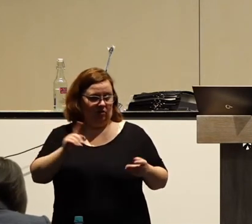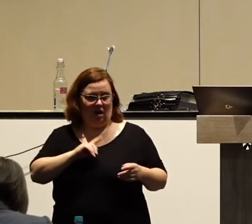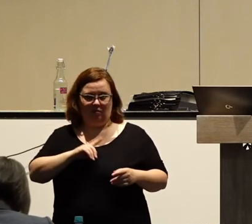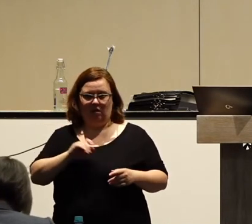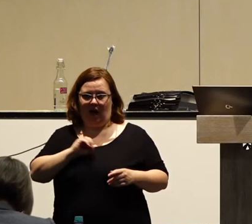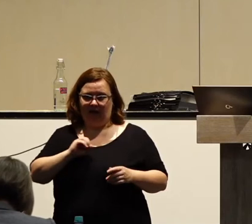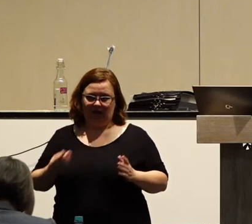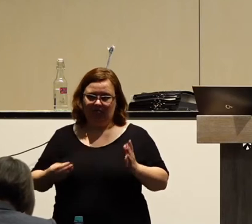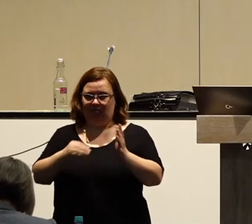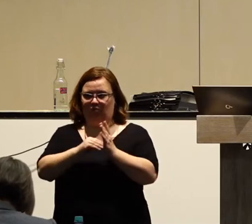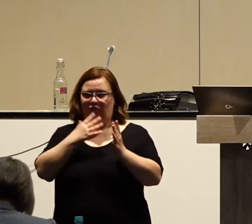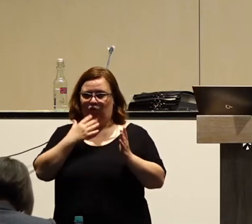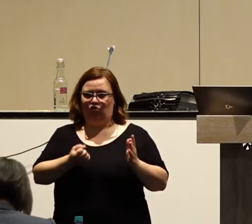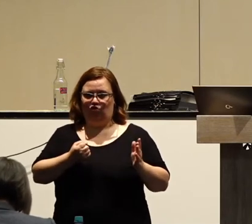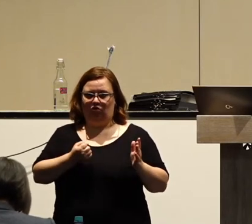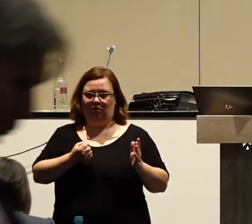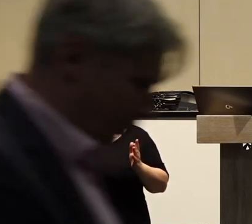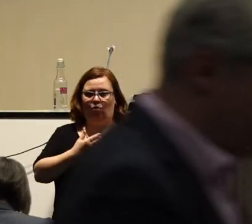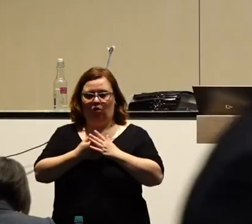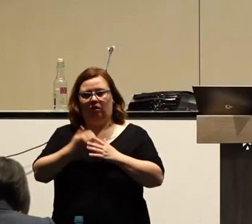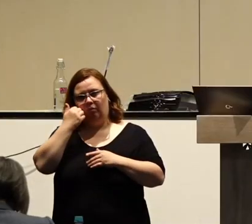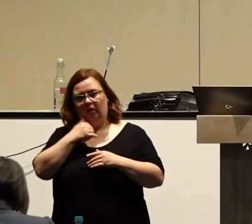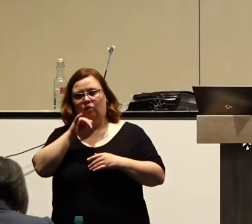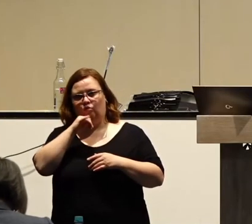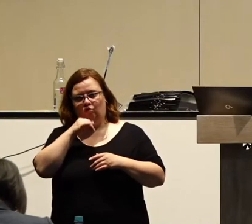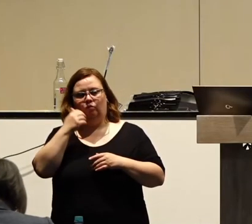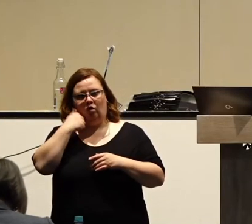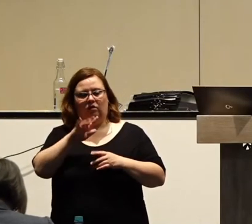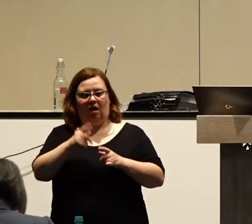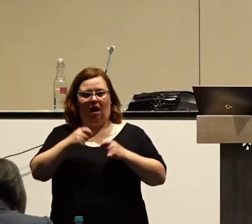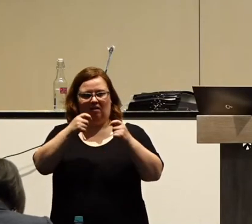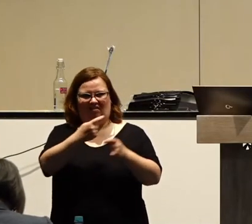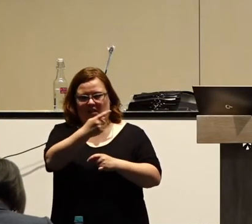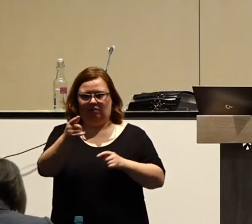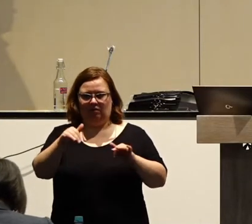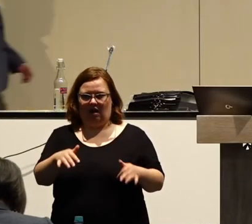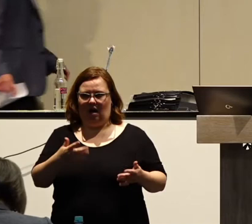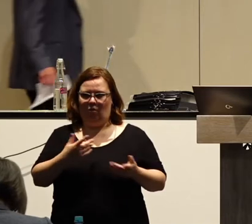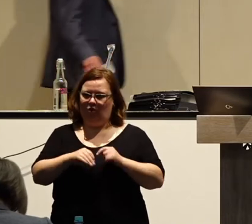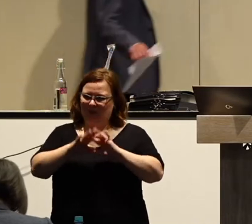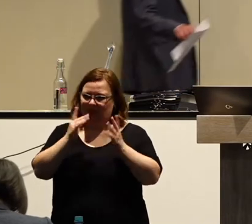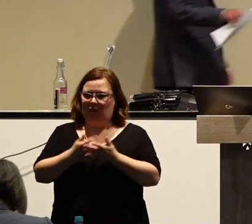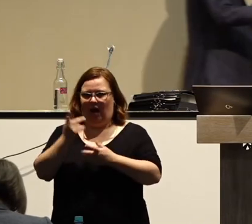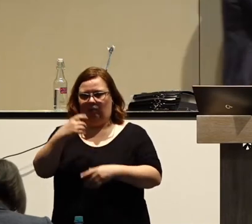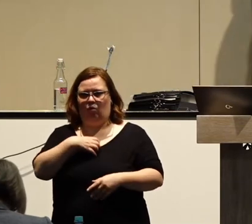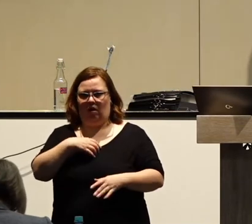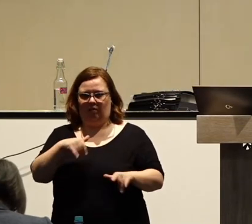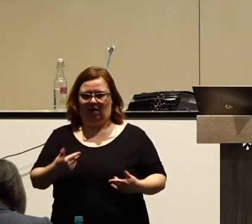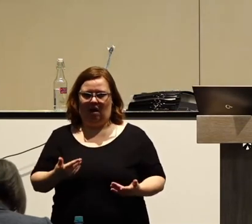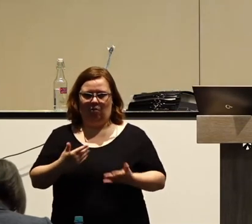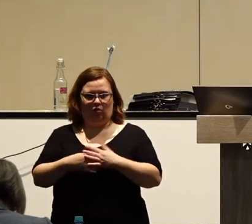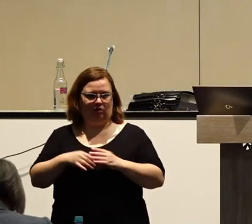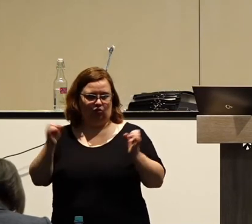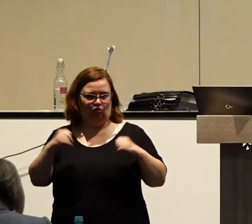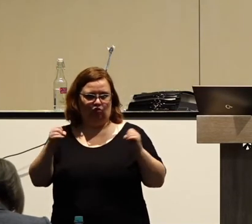eigenen Antrag einbauen wollen, ist demzufolge zuzustimmen. Sonst ist dieser Antrag, den Sie haben, nämlich mit einem ganz großen Manko versehen und dem können wir